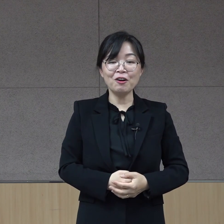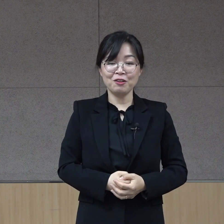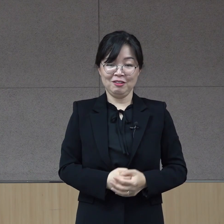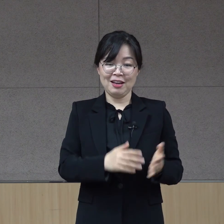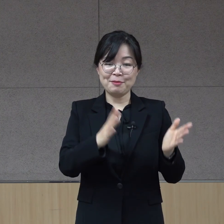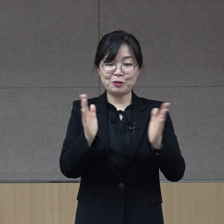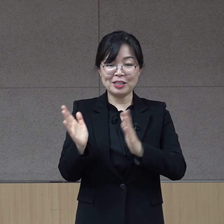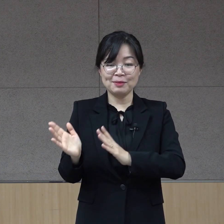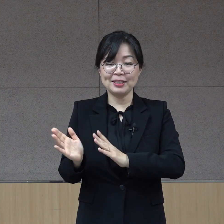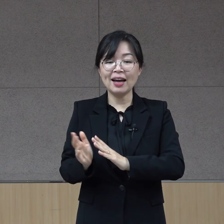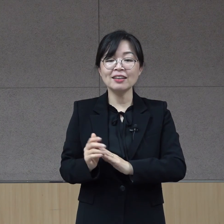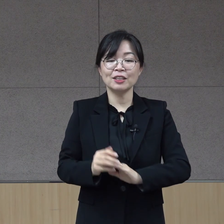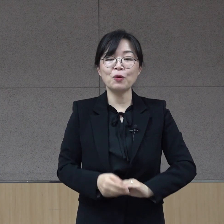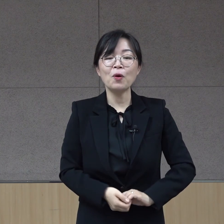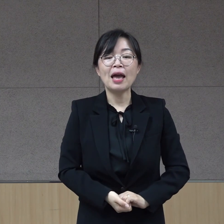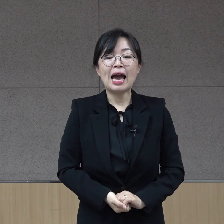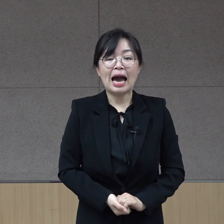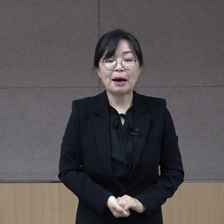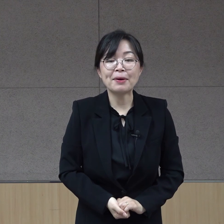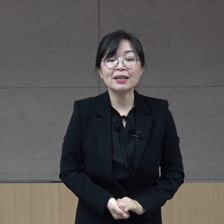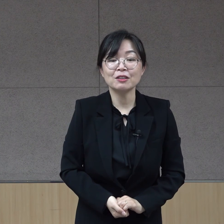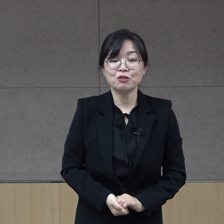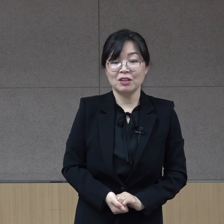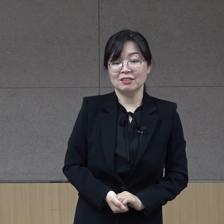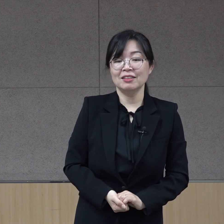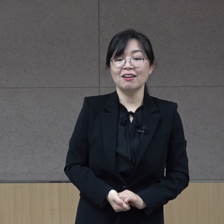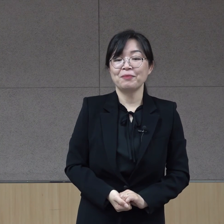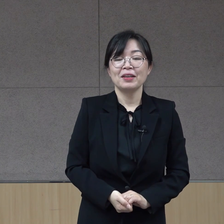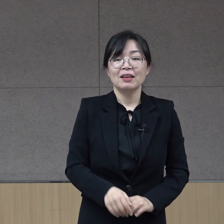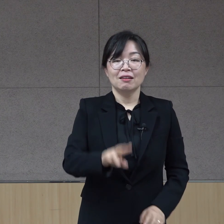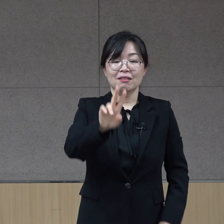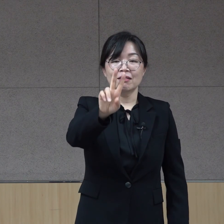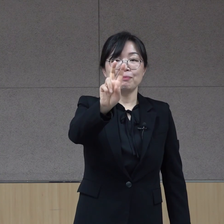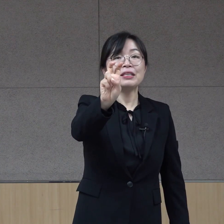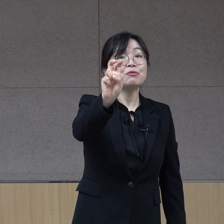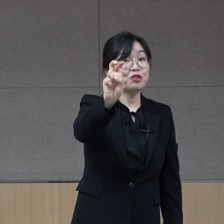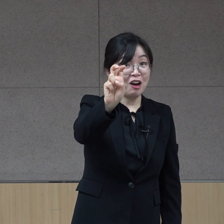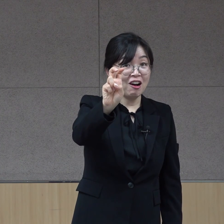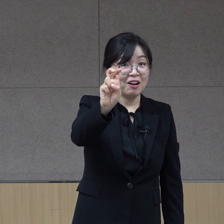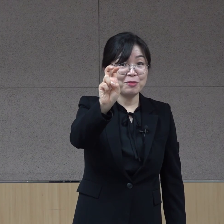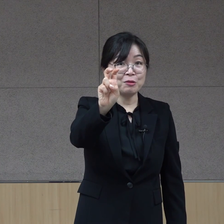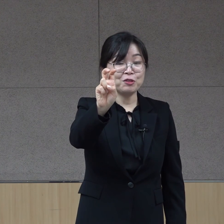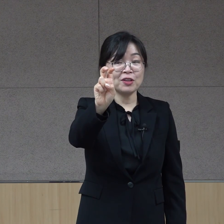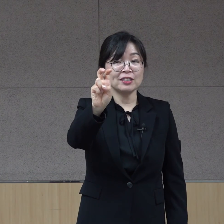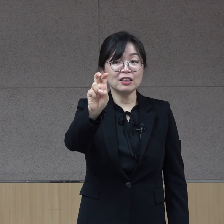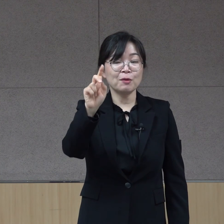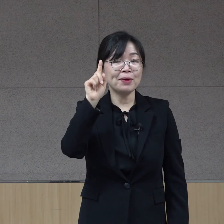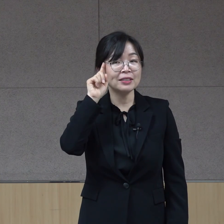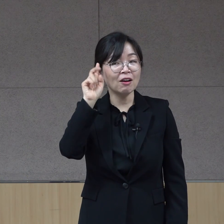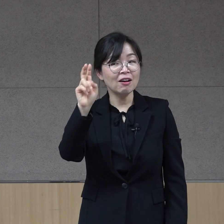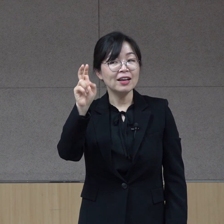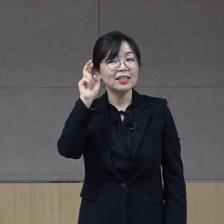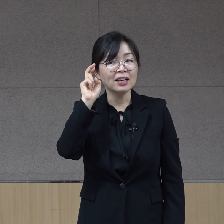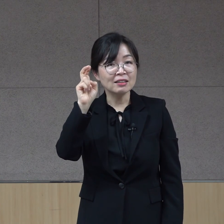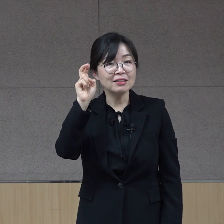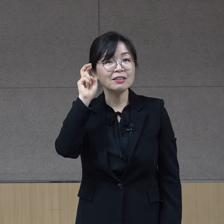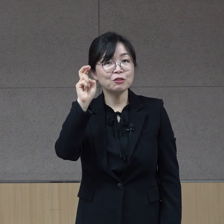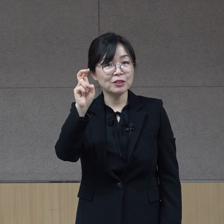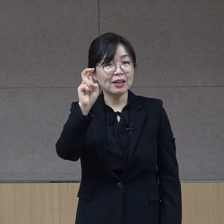거 알면 좋겠습니다. 그리고 아마라는 수화는요. 미음 수형. 미음수용해서 여기 옆에서 약간 흔들어 주세요.